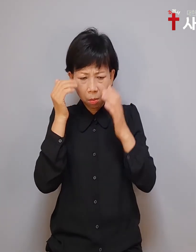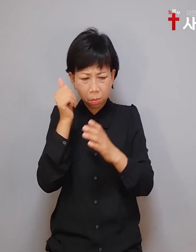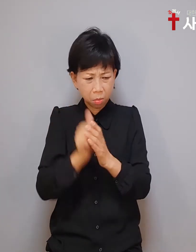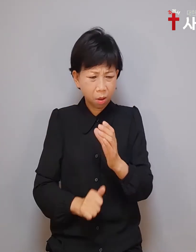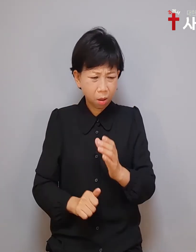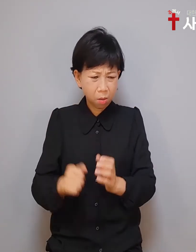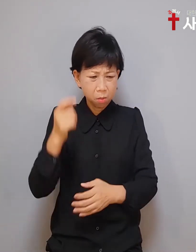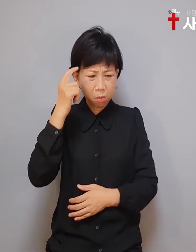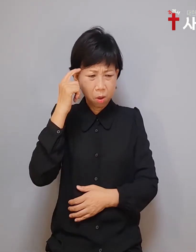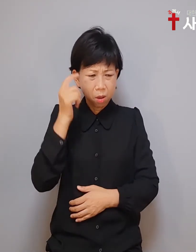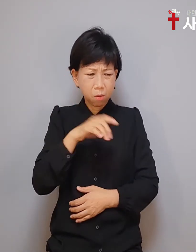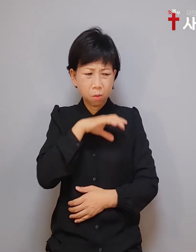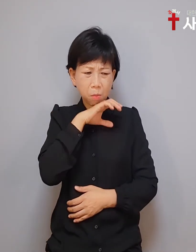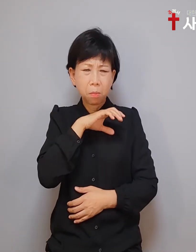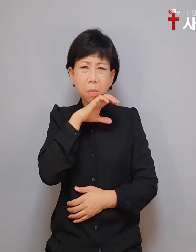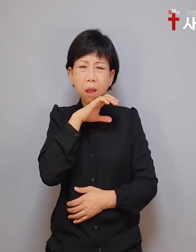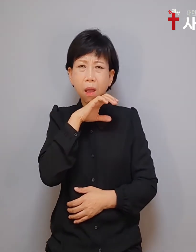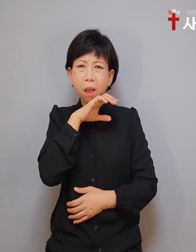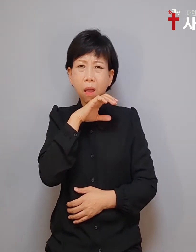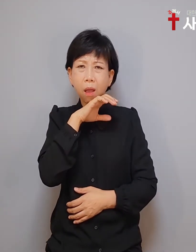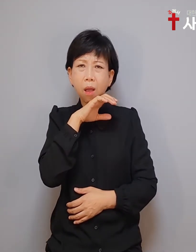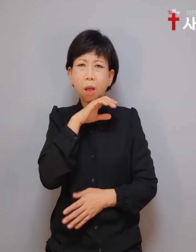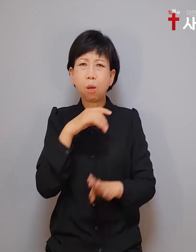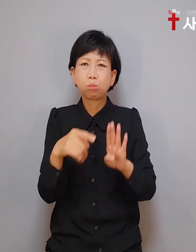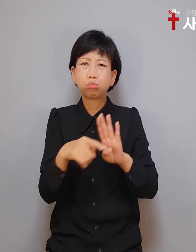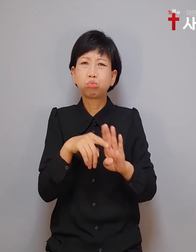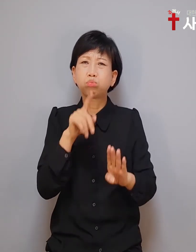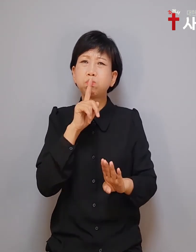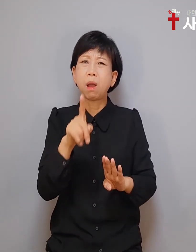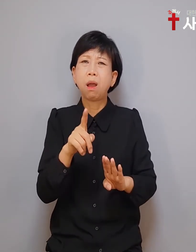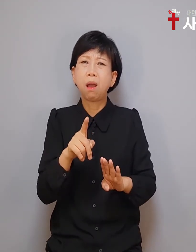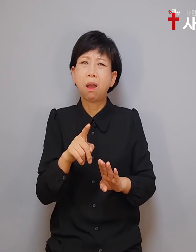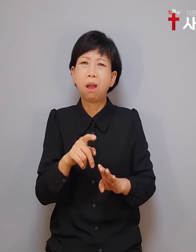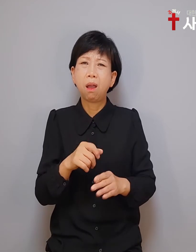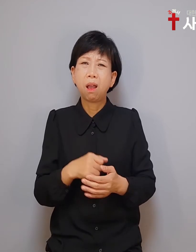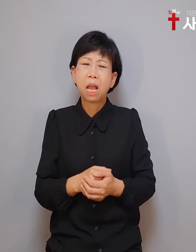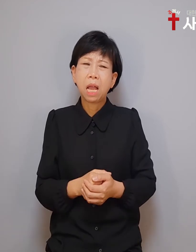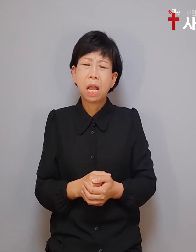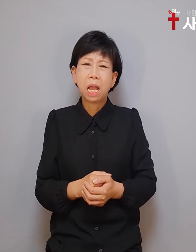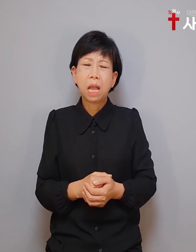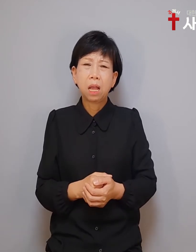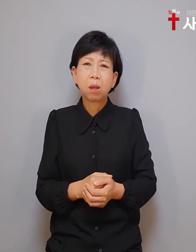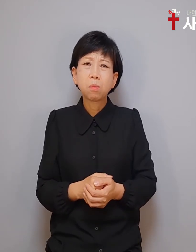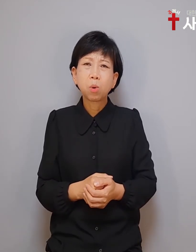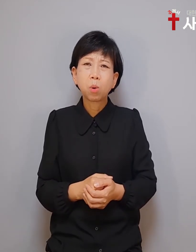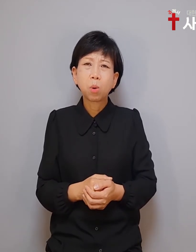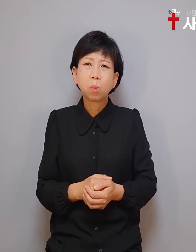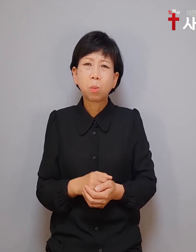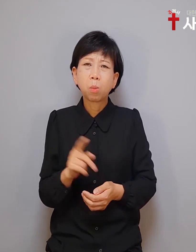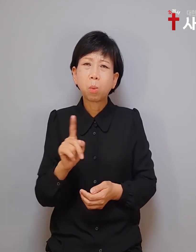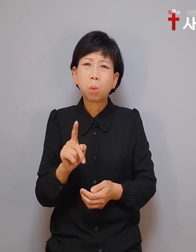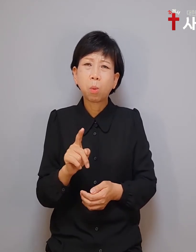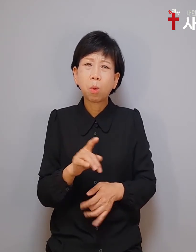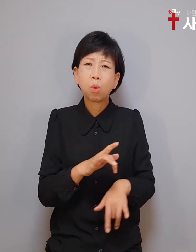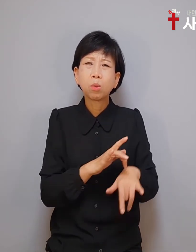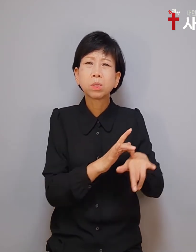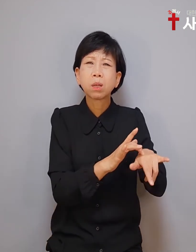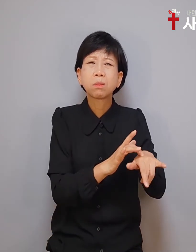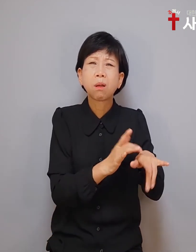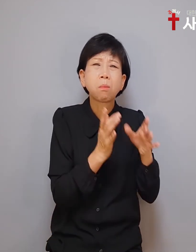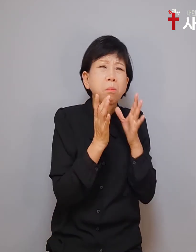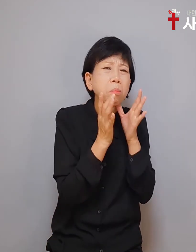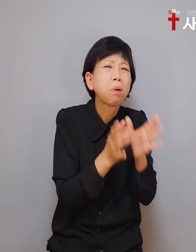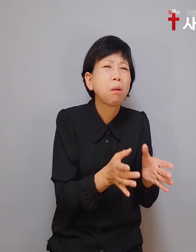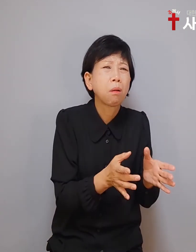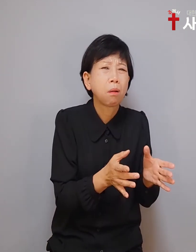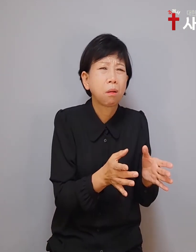그래서 원망하게 되죠. 부정적인 말을 하게 되죠. 가지 말아야 될 곳을 가게 되는 거예요. 이런 죄에 빠져서 살아갈 수밖에